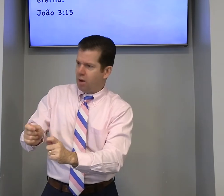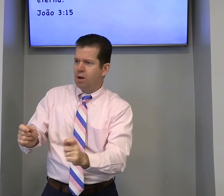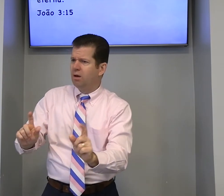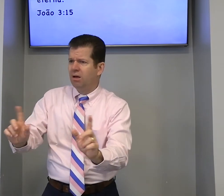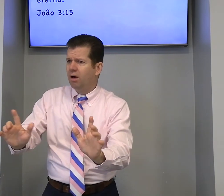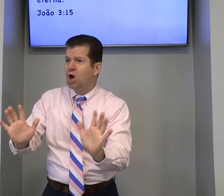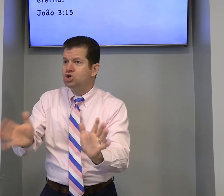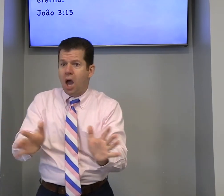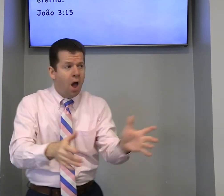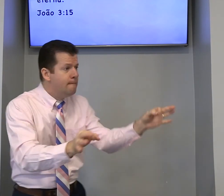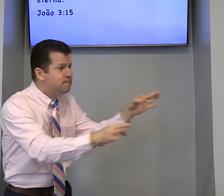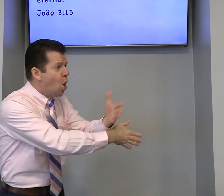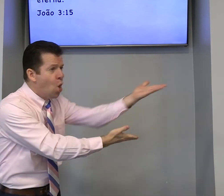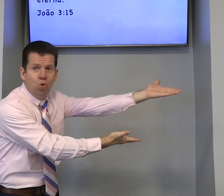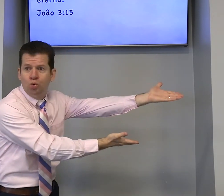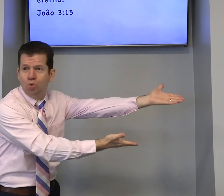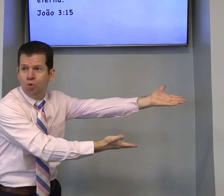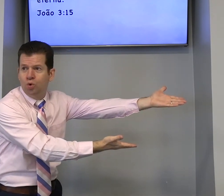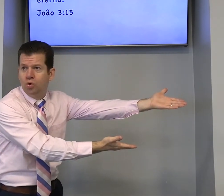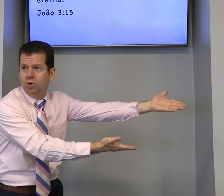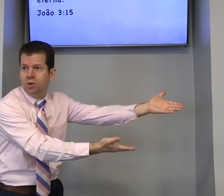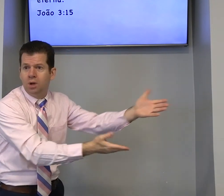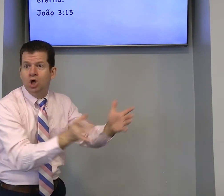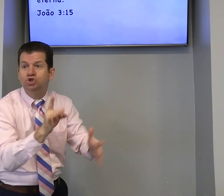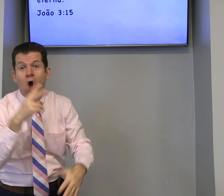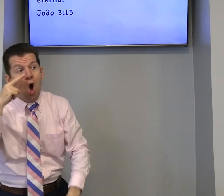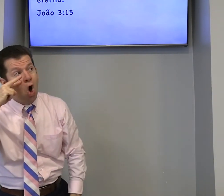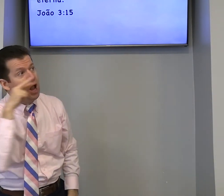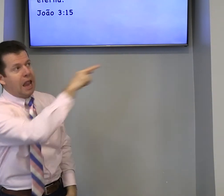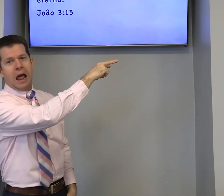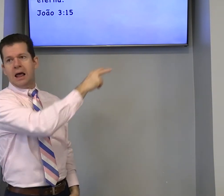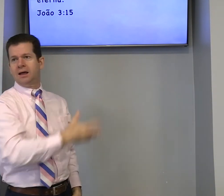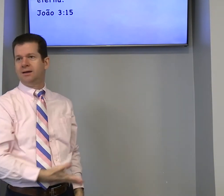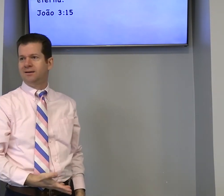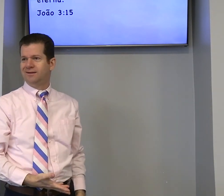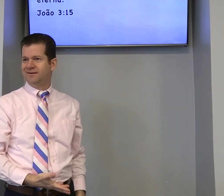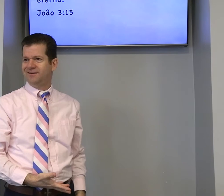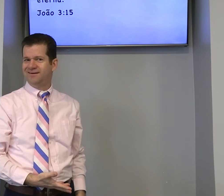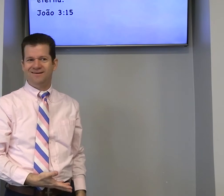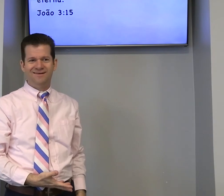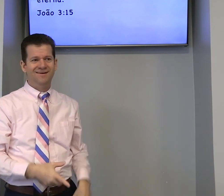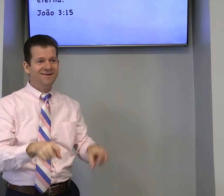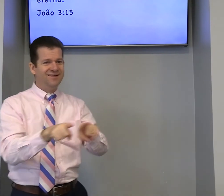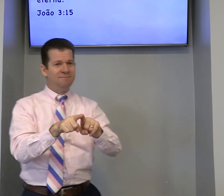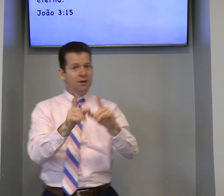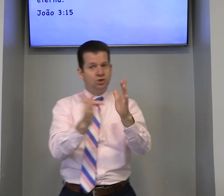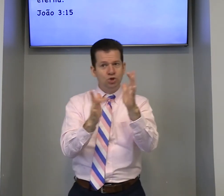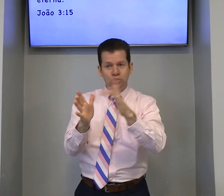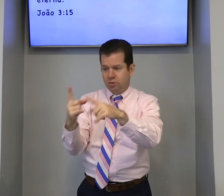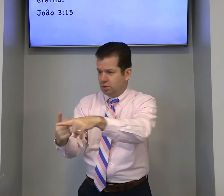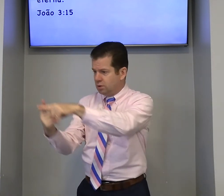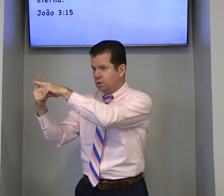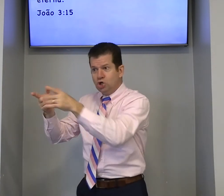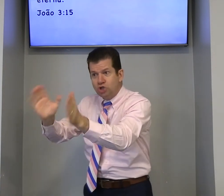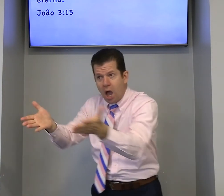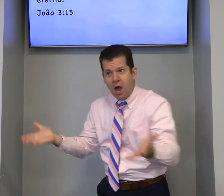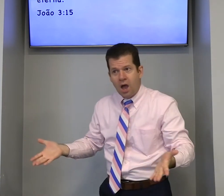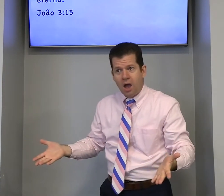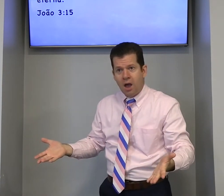não precisava fazer o serpente. Moisés já fez e eles só precisavam olhar nesse serpente na haste. E